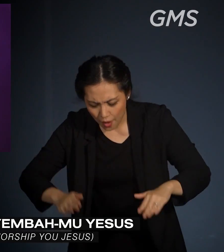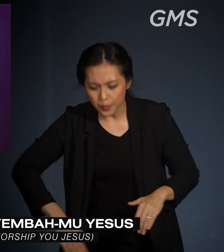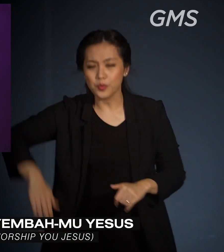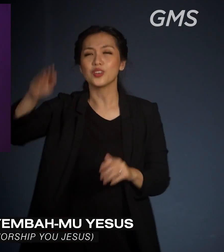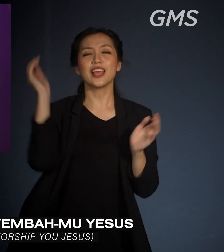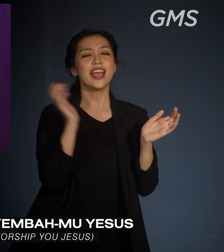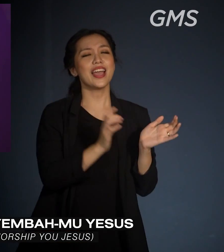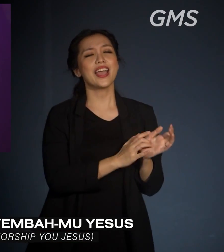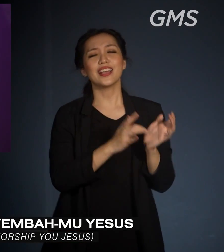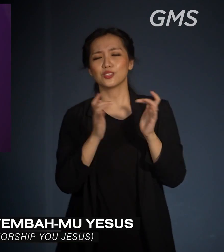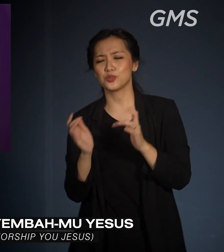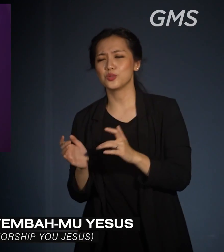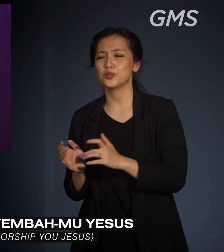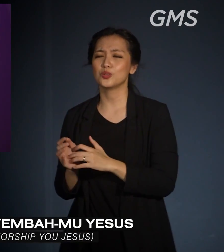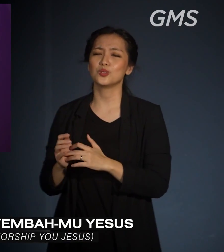menyembahmu